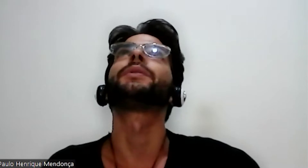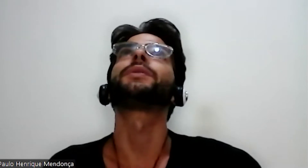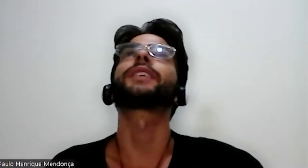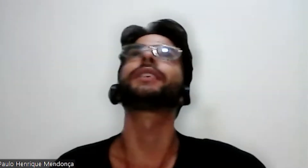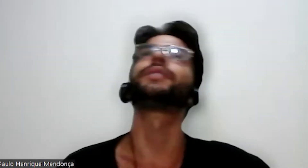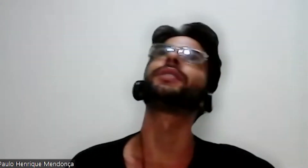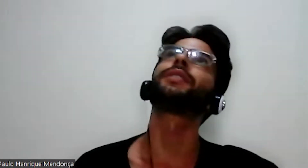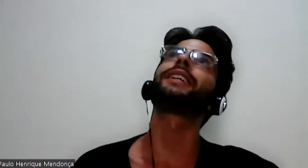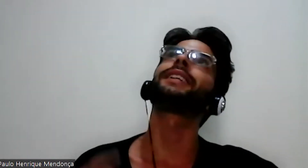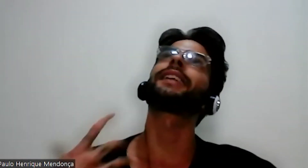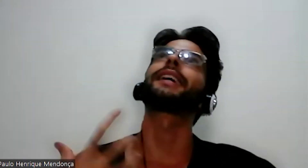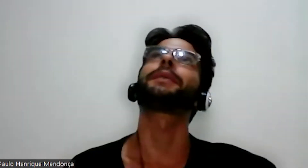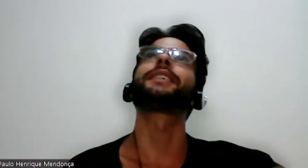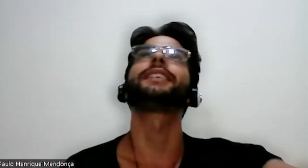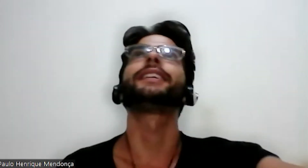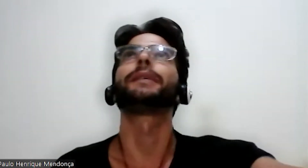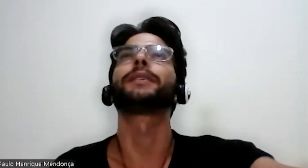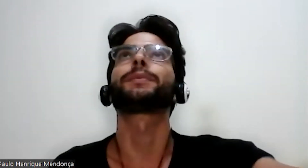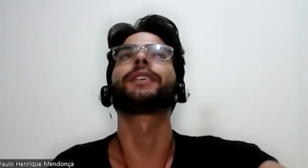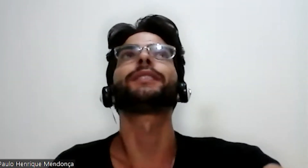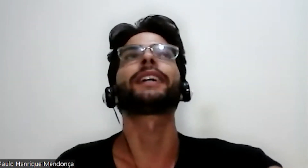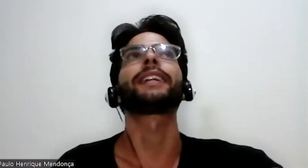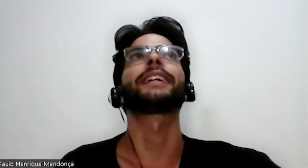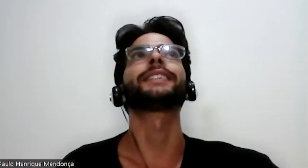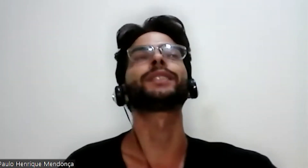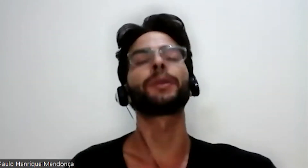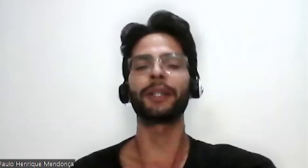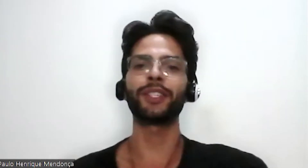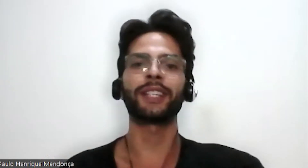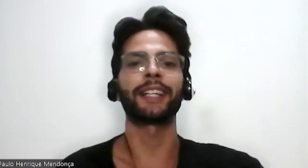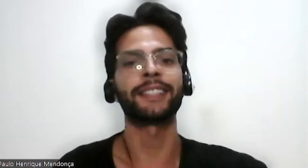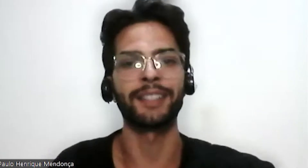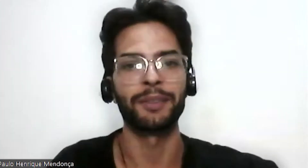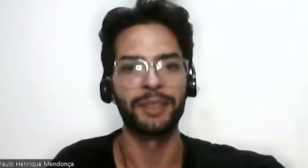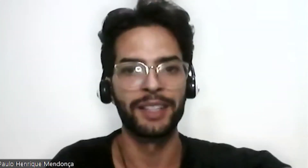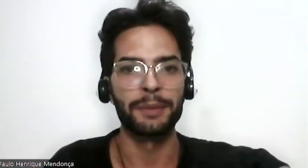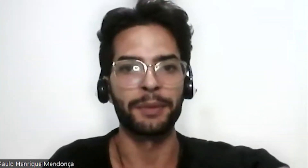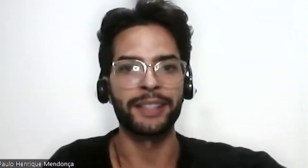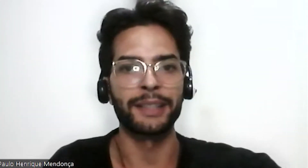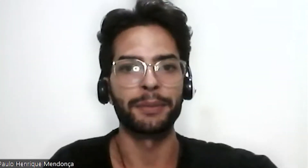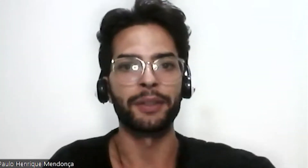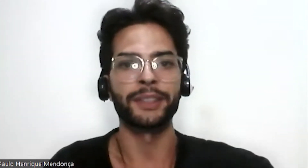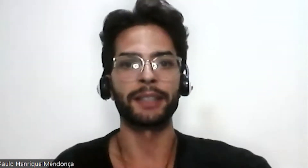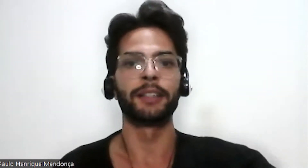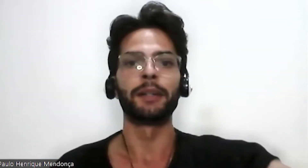um tradutor e intérprete de Libras pode falar sobre uma instalação, por exemplo, uma coisa muito